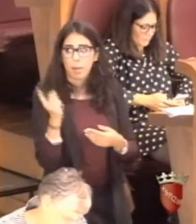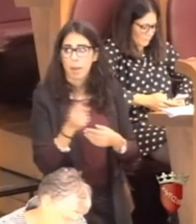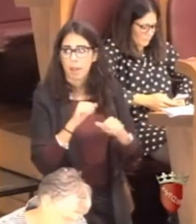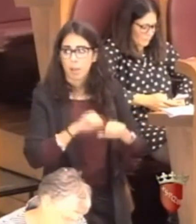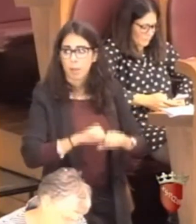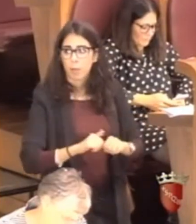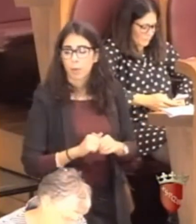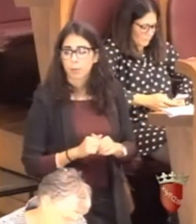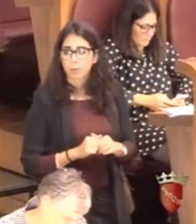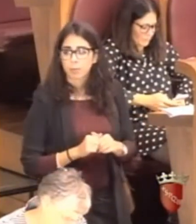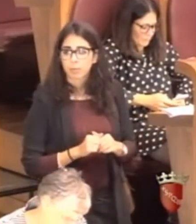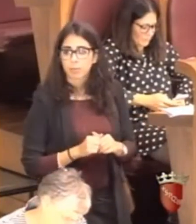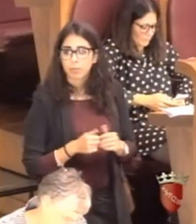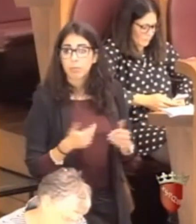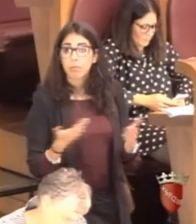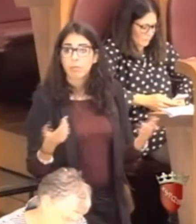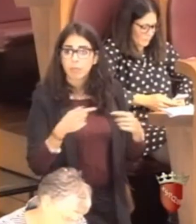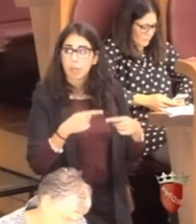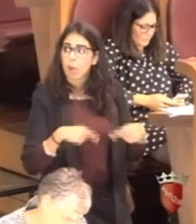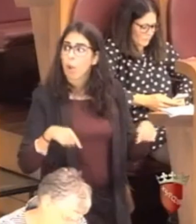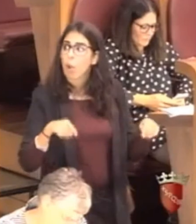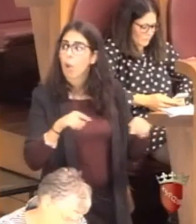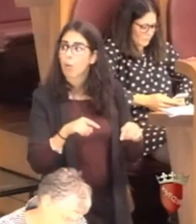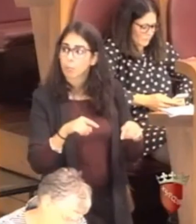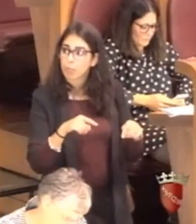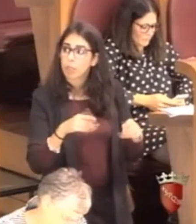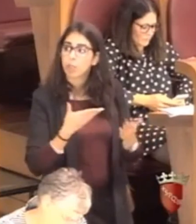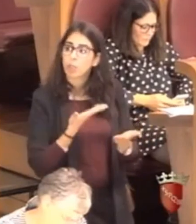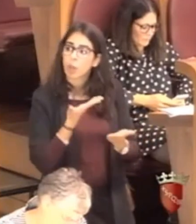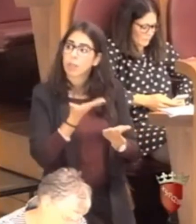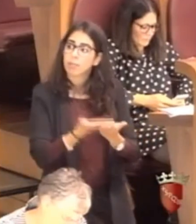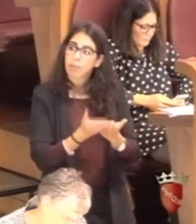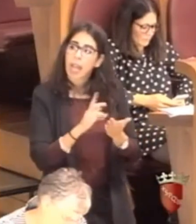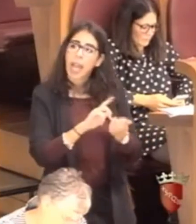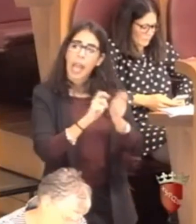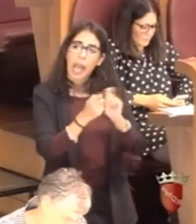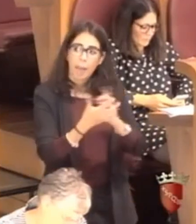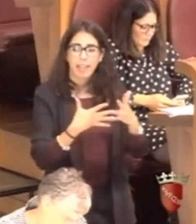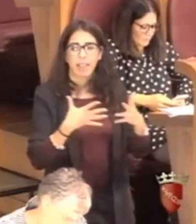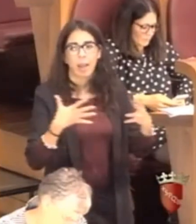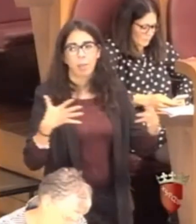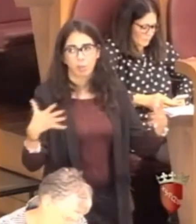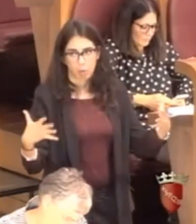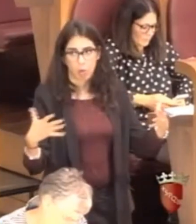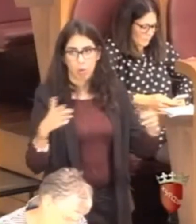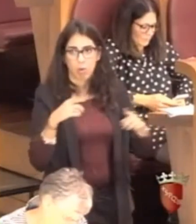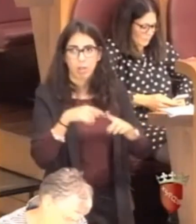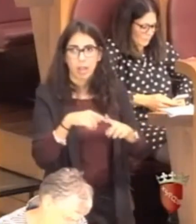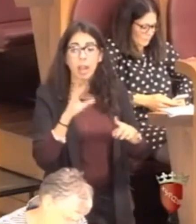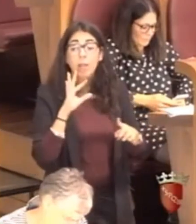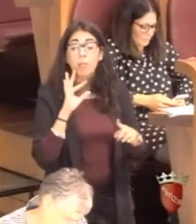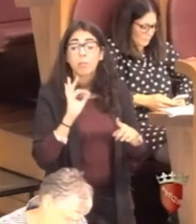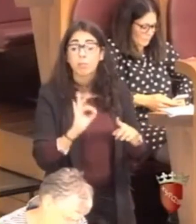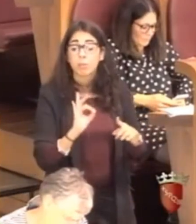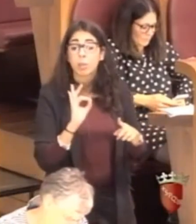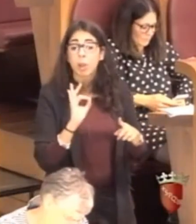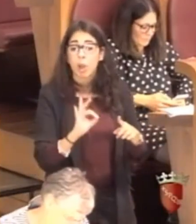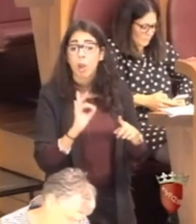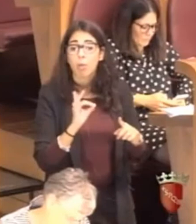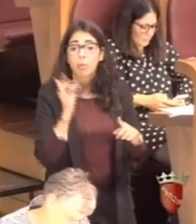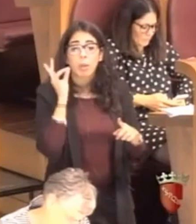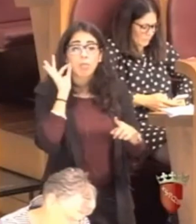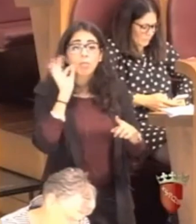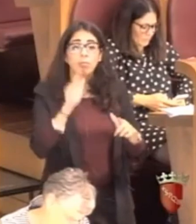La Commissione ha presentato un emendamentone fondamentalmente proprio per dare